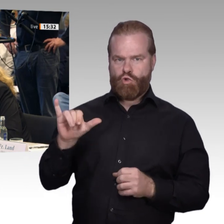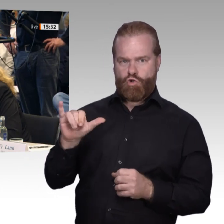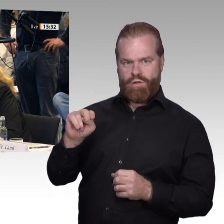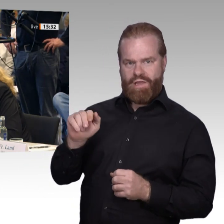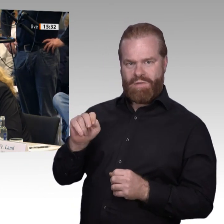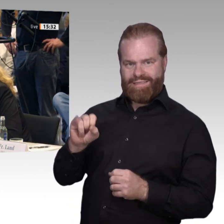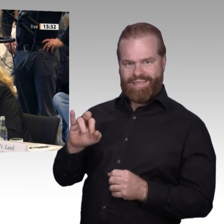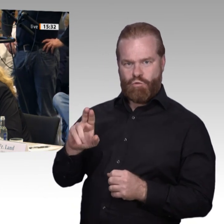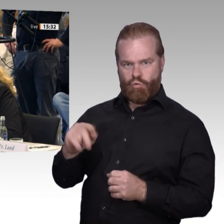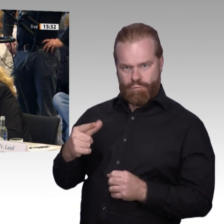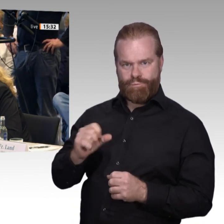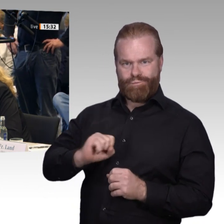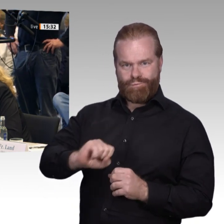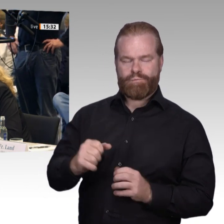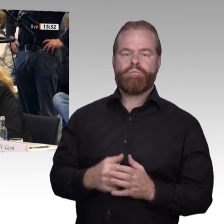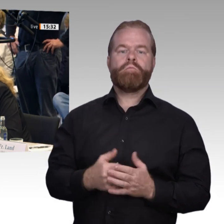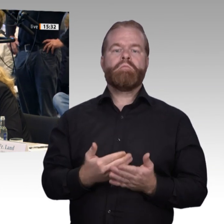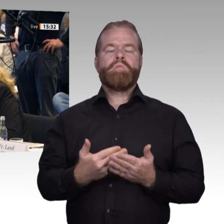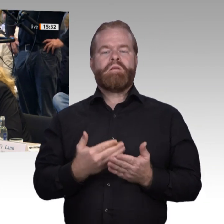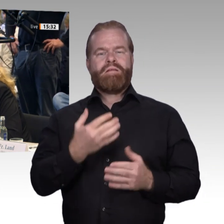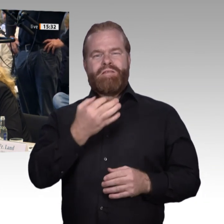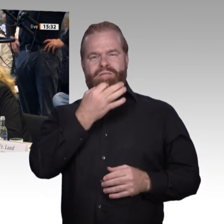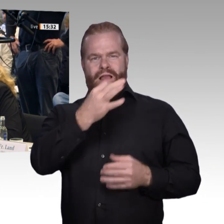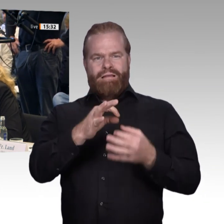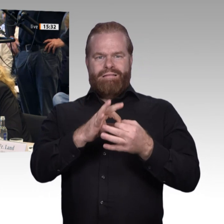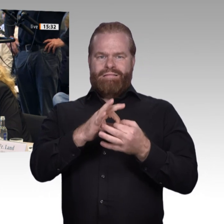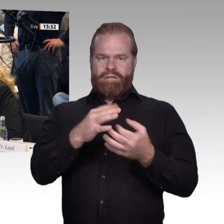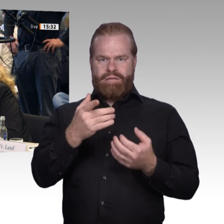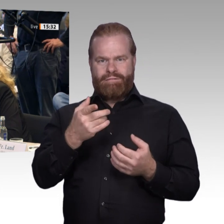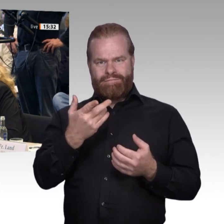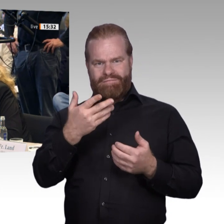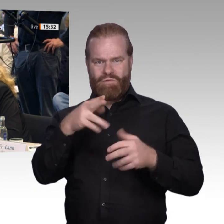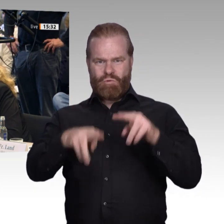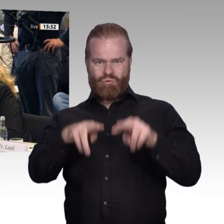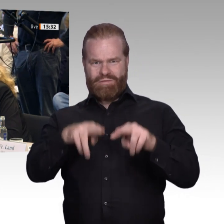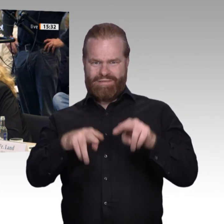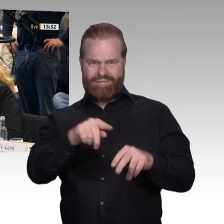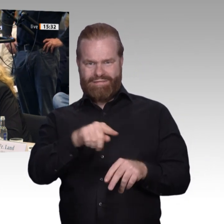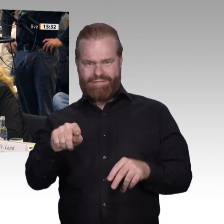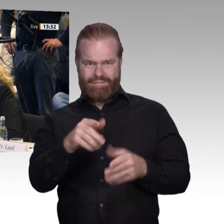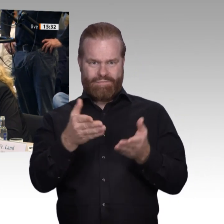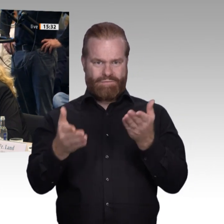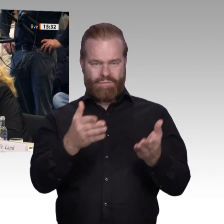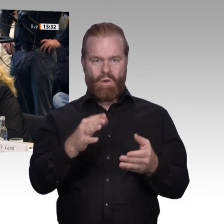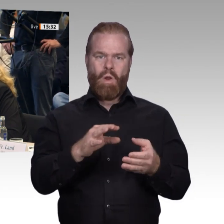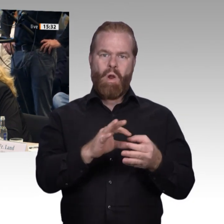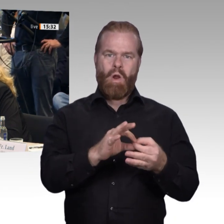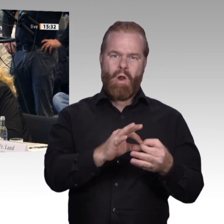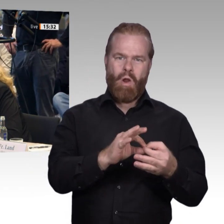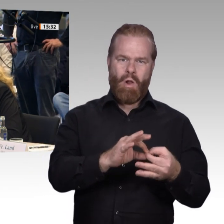parteilich für den Leistungsberechtigten erhalte oder ob sie von einem Leistungsträger oder einem Leistungserbringer erbracht wird. Insofern sind die EUTBs, haben